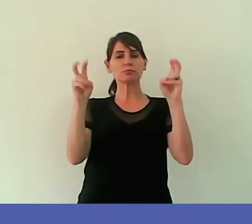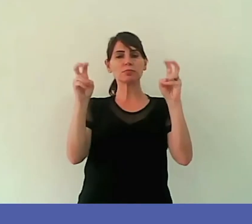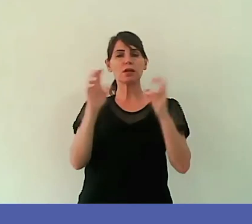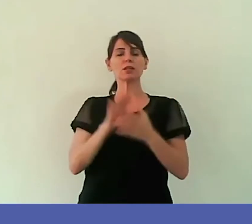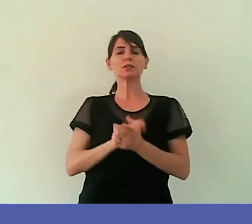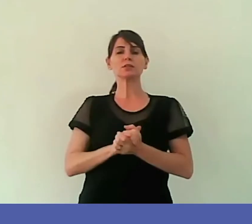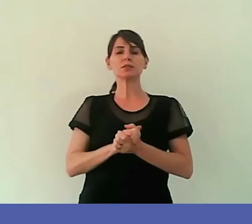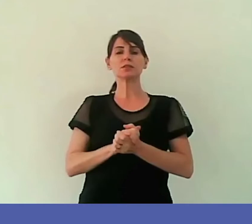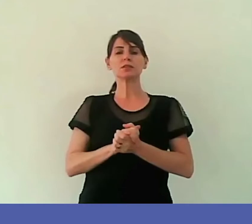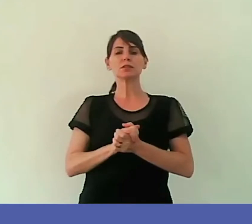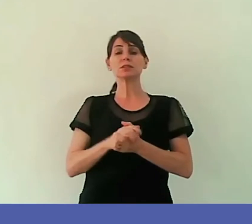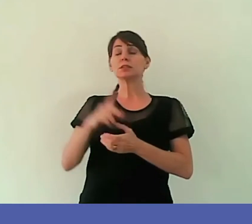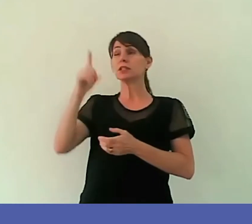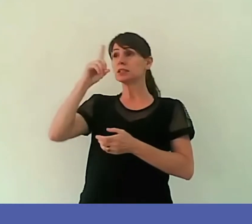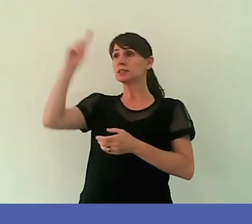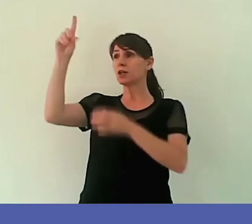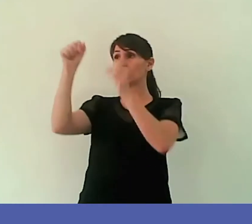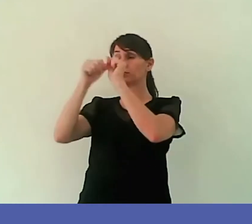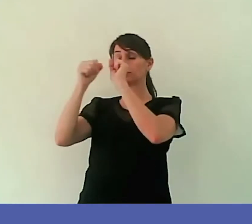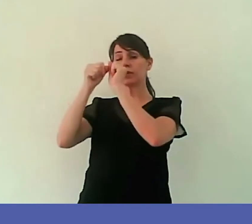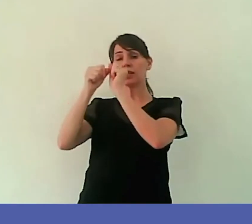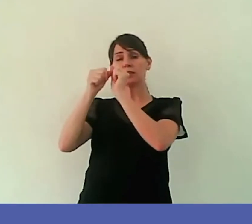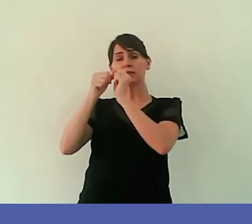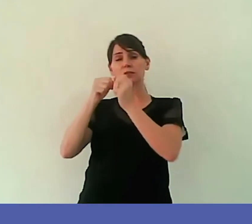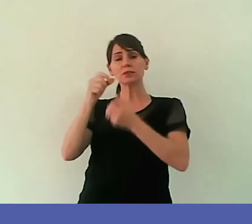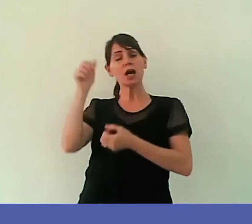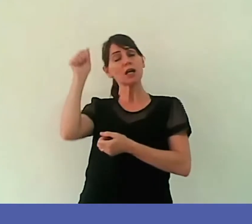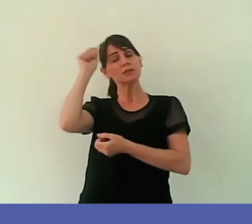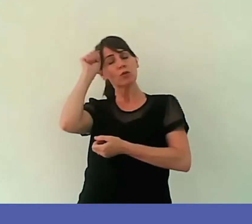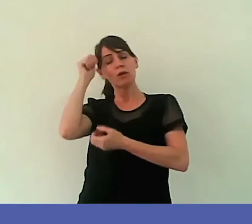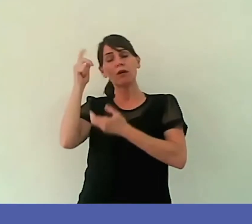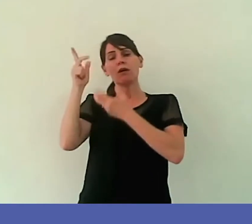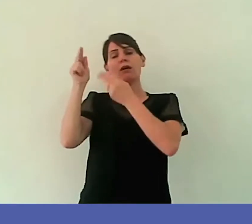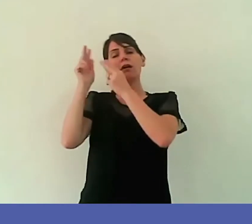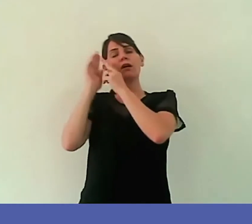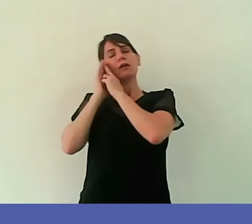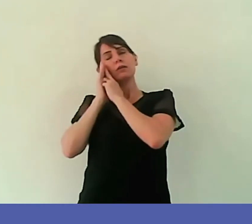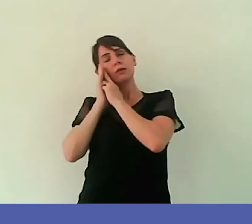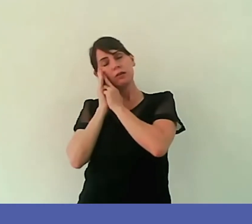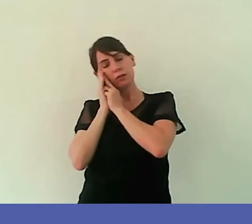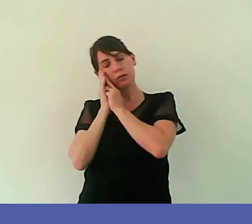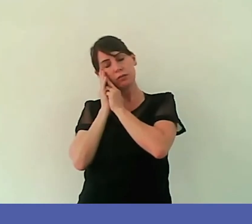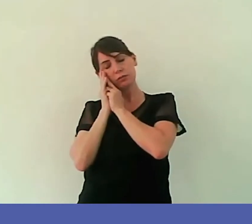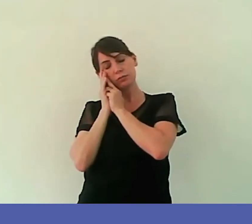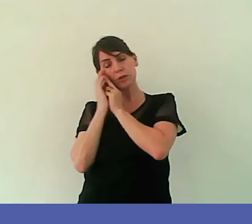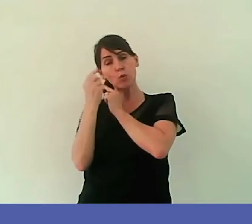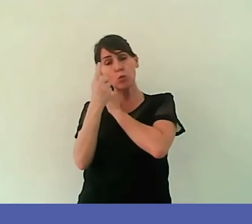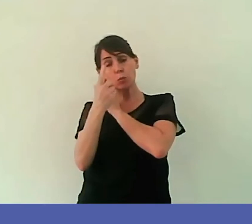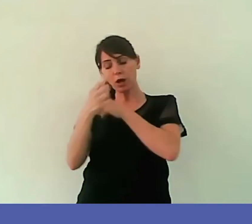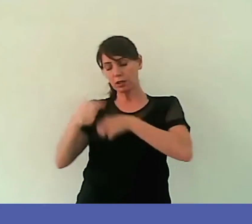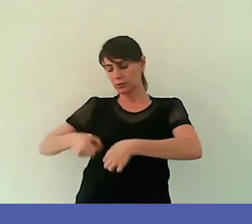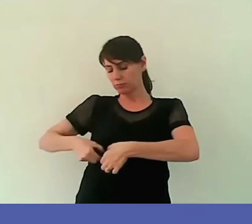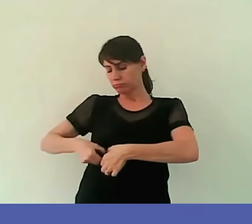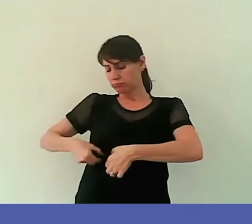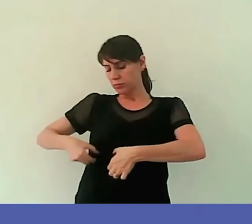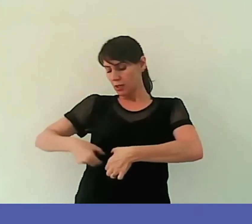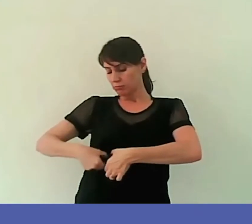Deus fez cair pesado sono sobre Adão e tomou uma das suas costelas, né, e